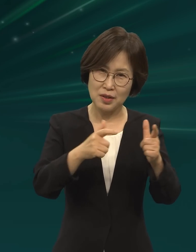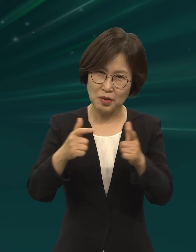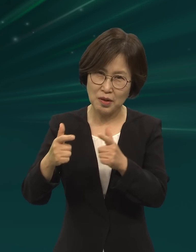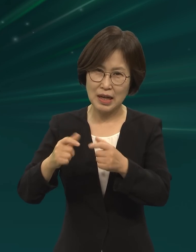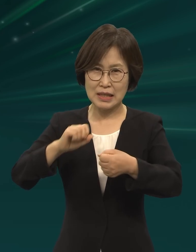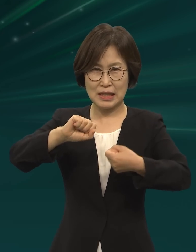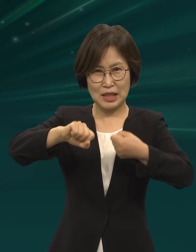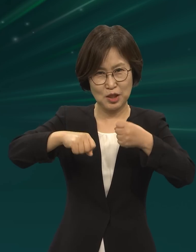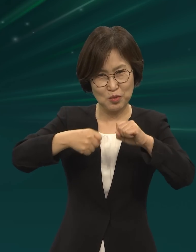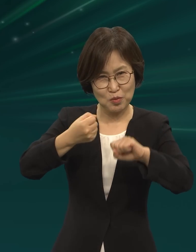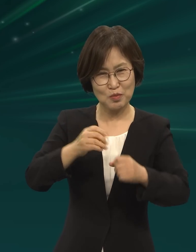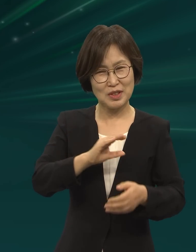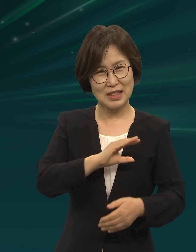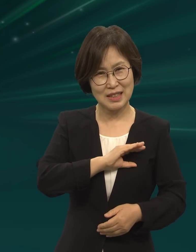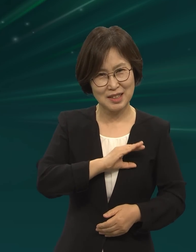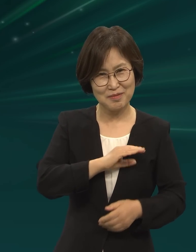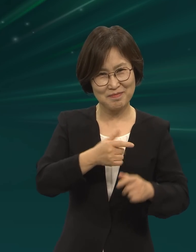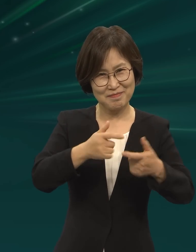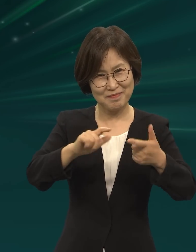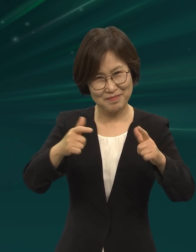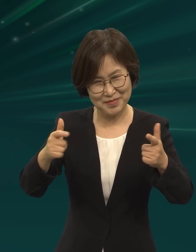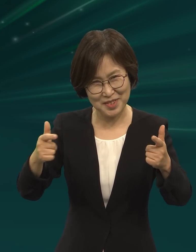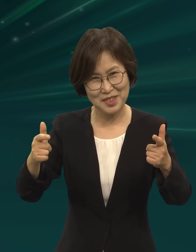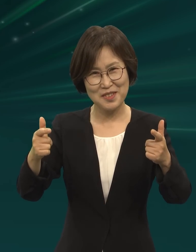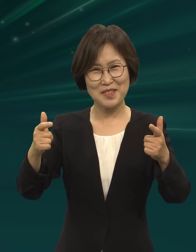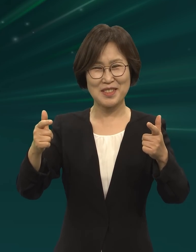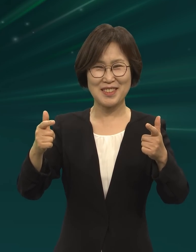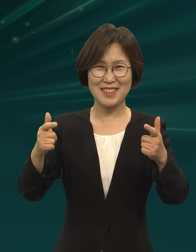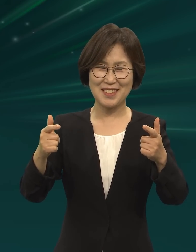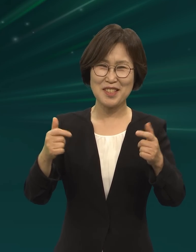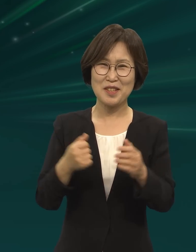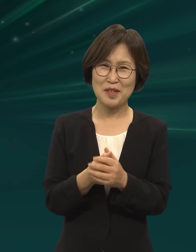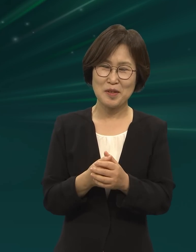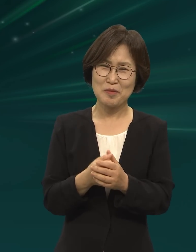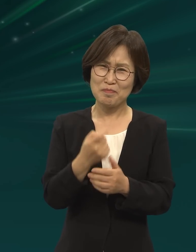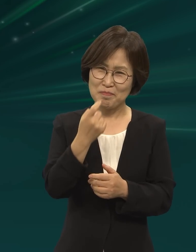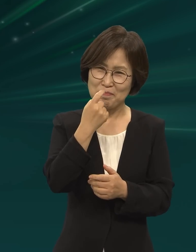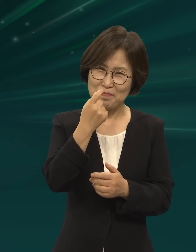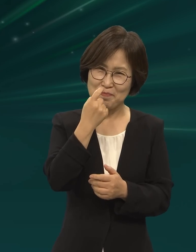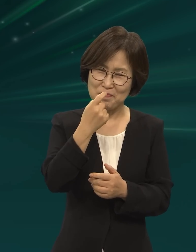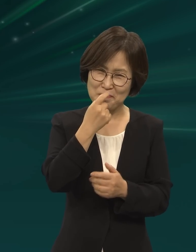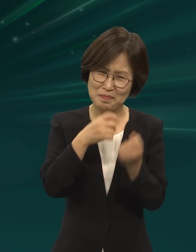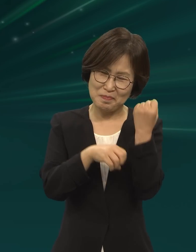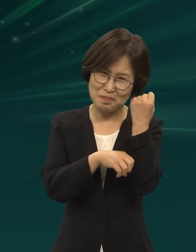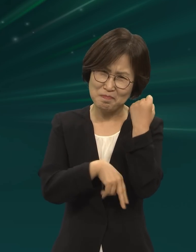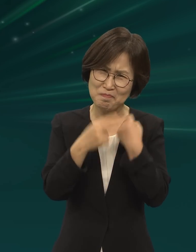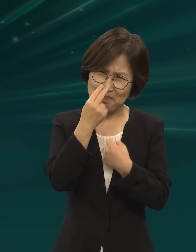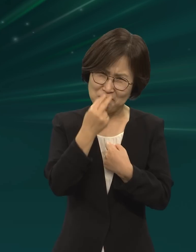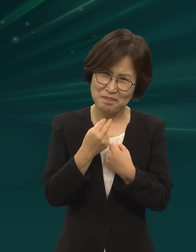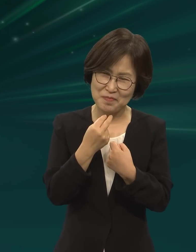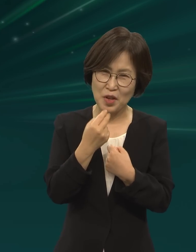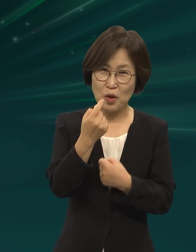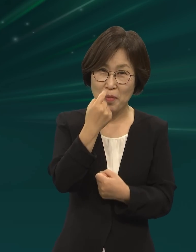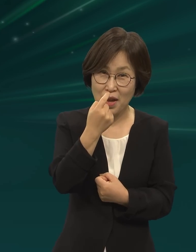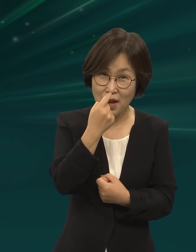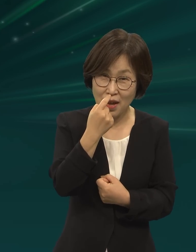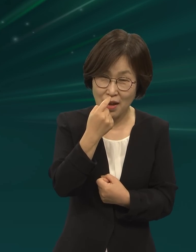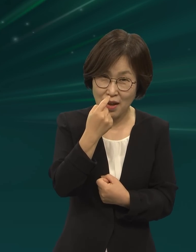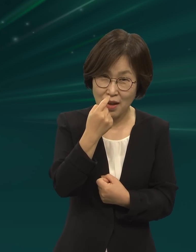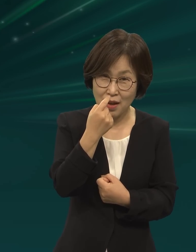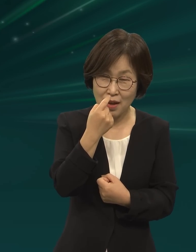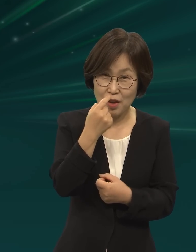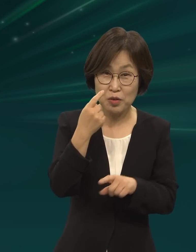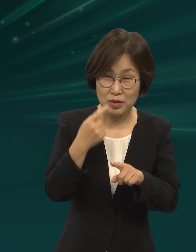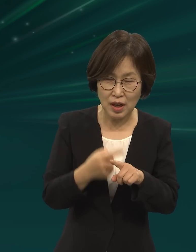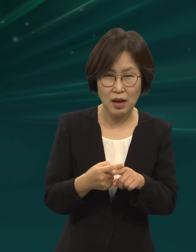동물의 이름, 그리고 제 이름 전던입니다. 부르다가 무엇을 잘못하면